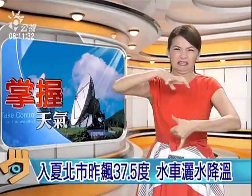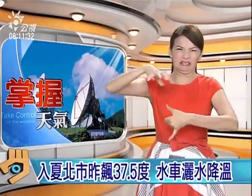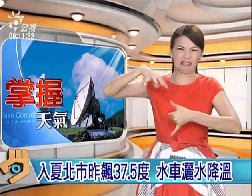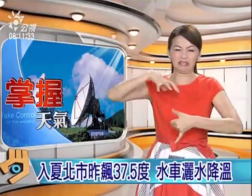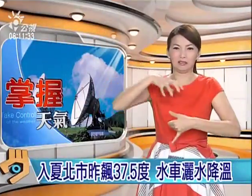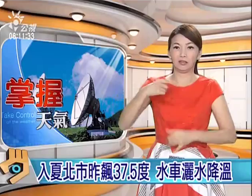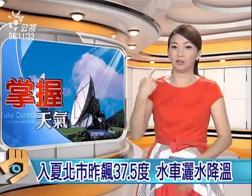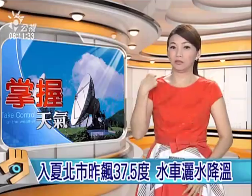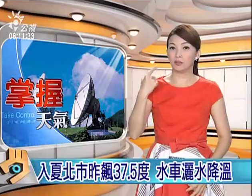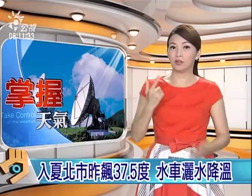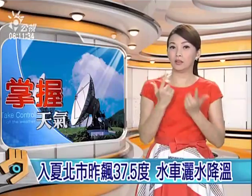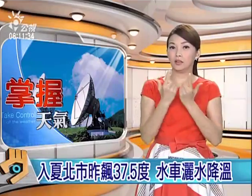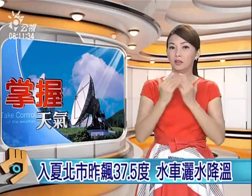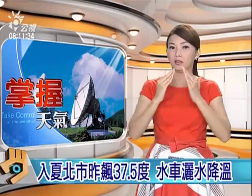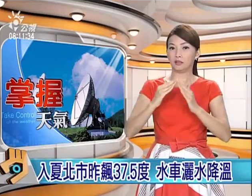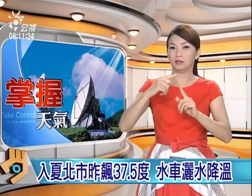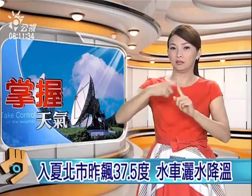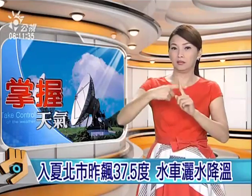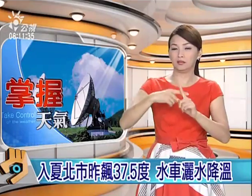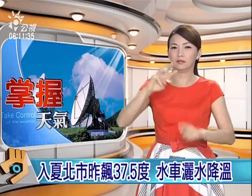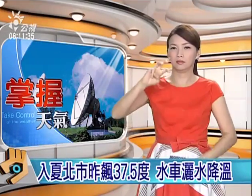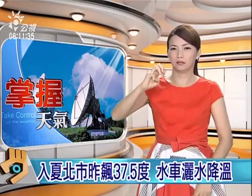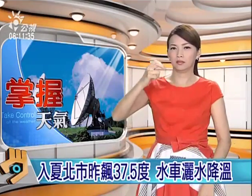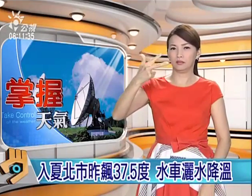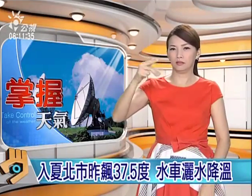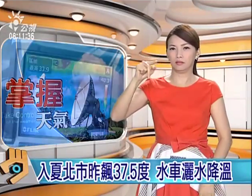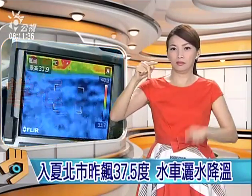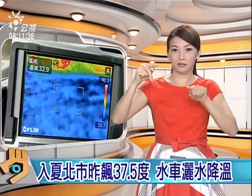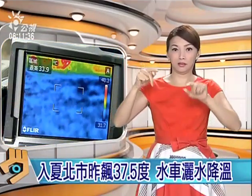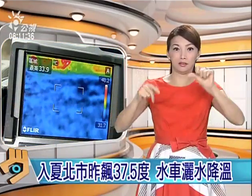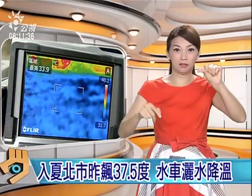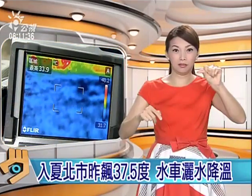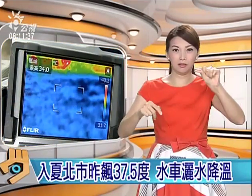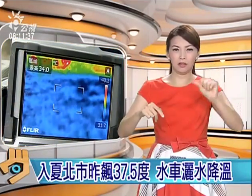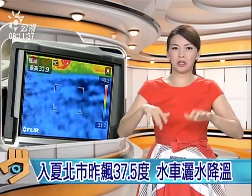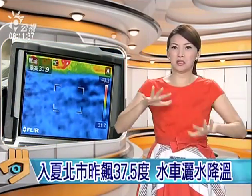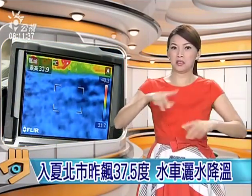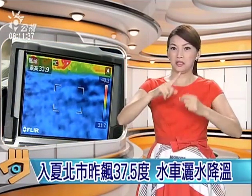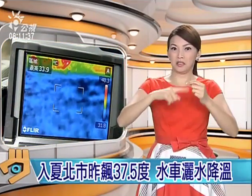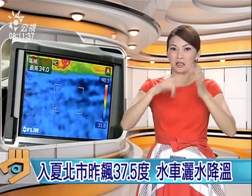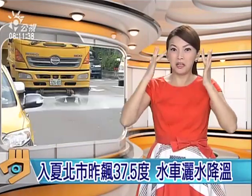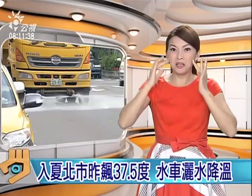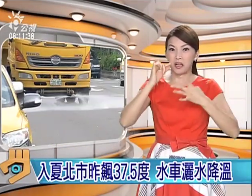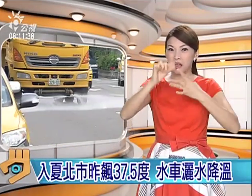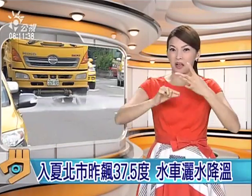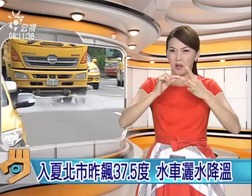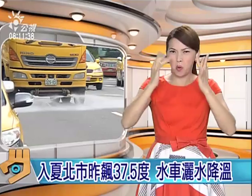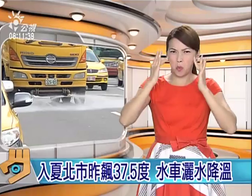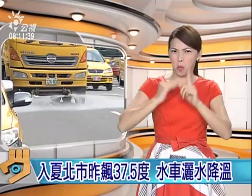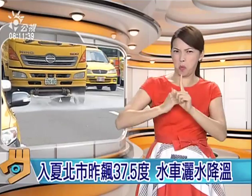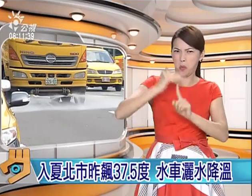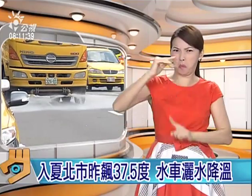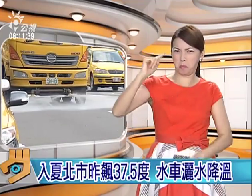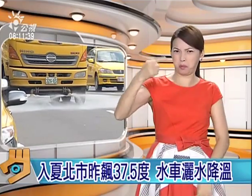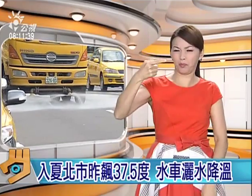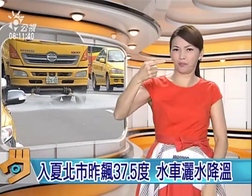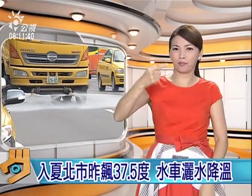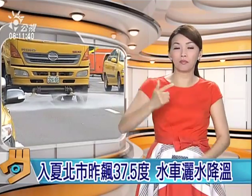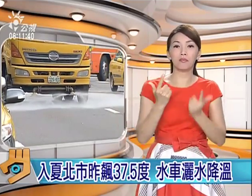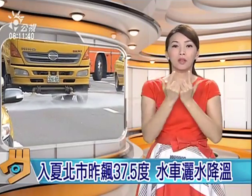高温发威，昨天台北市出现入夏以来最高温，摄氏高达 37.5 度。